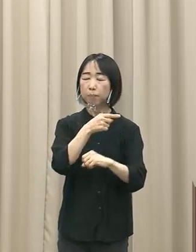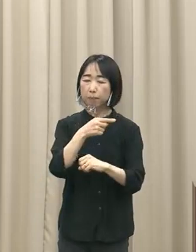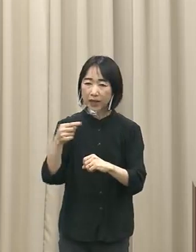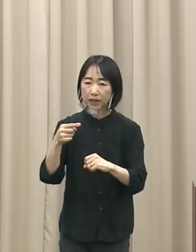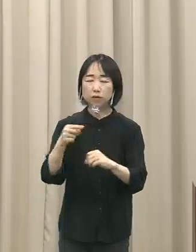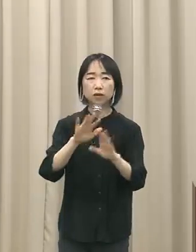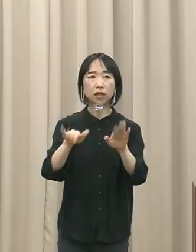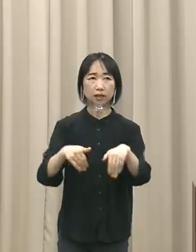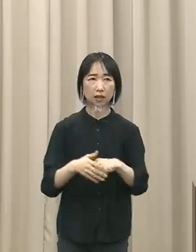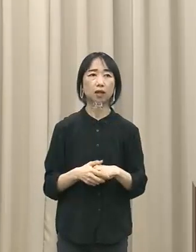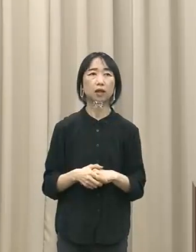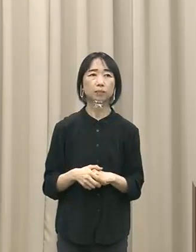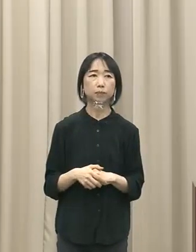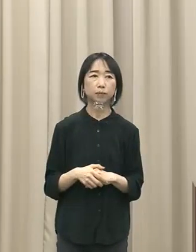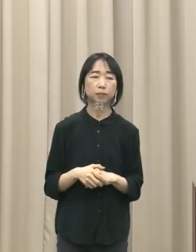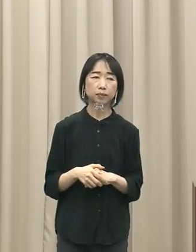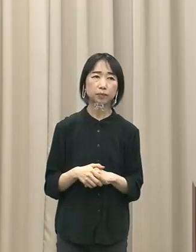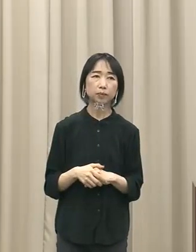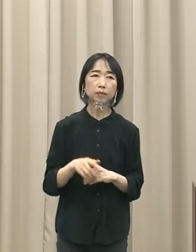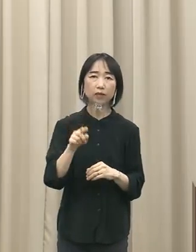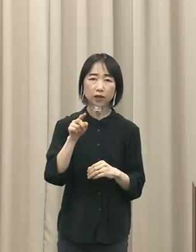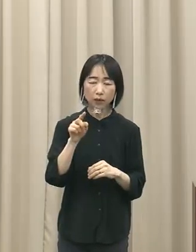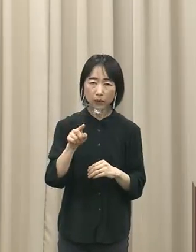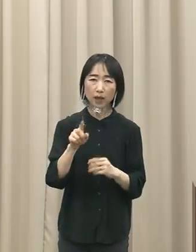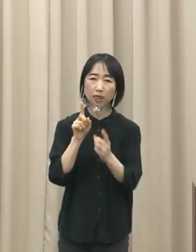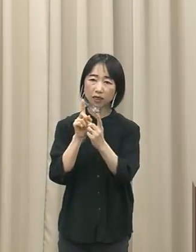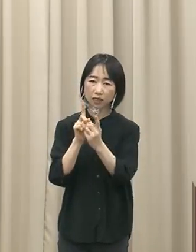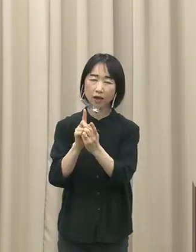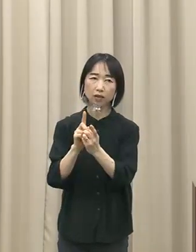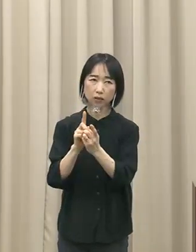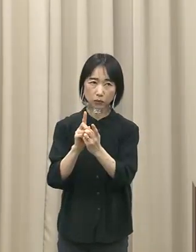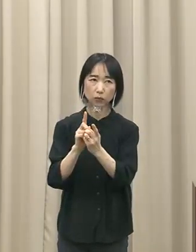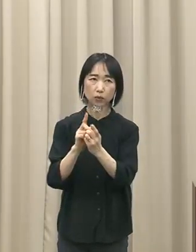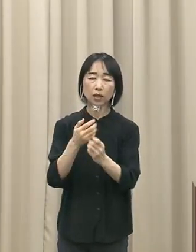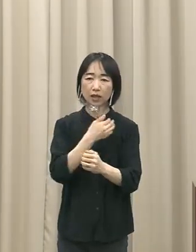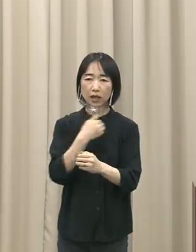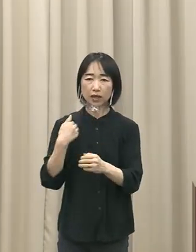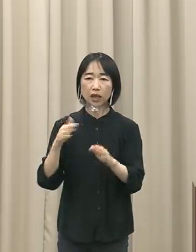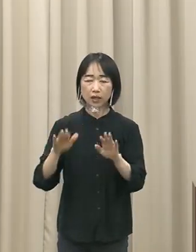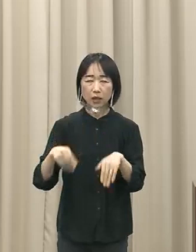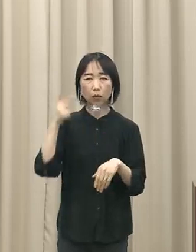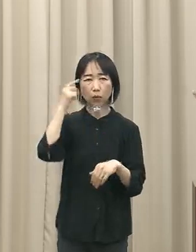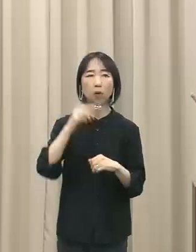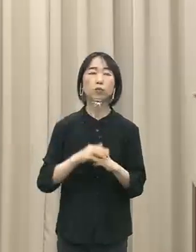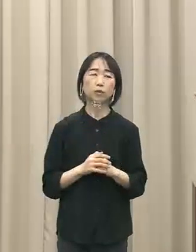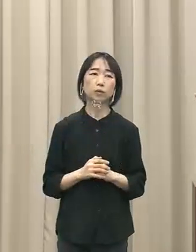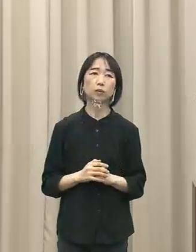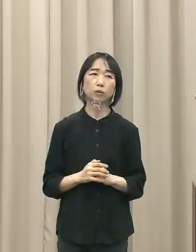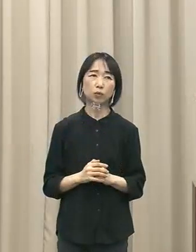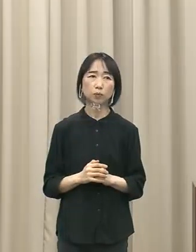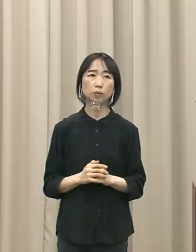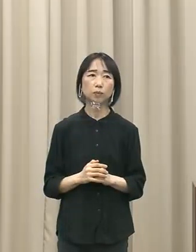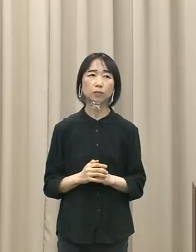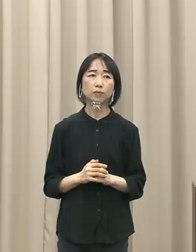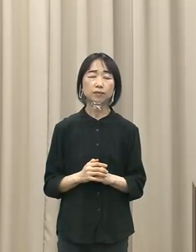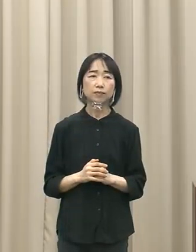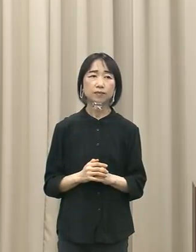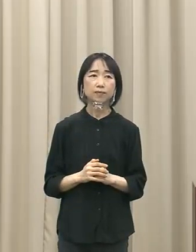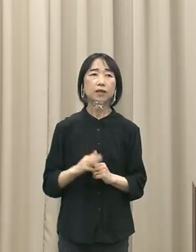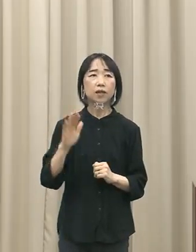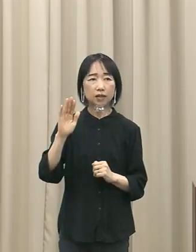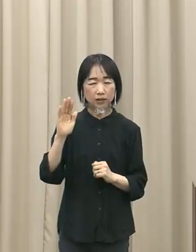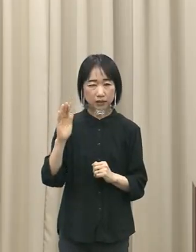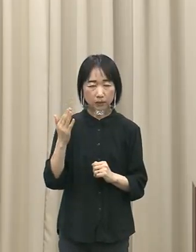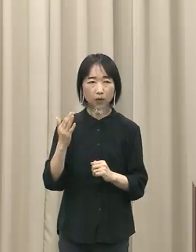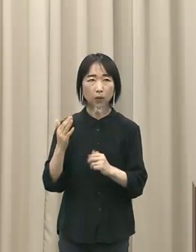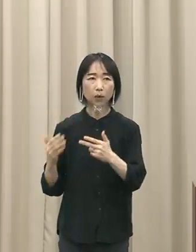なり、対策が進んでいるということではないかと思っております。まあ、ただこの施設につき